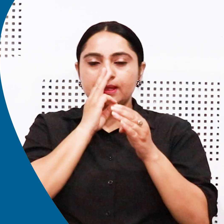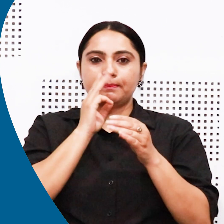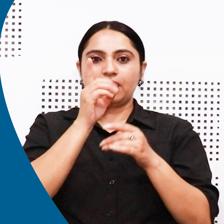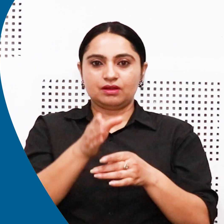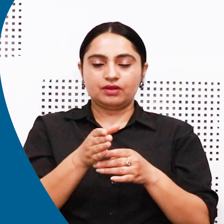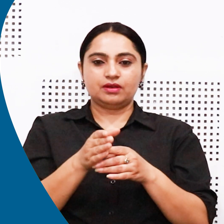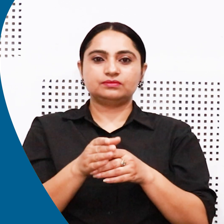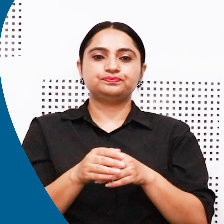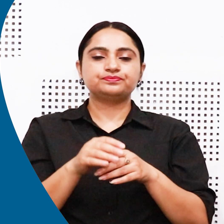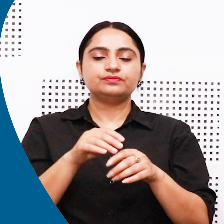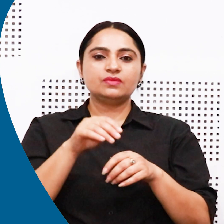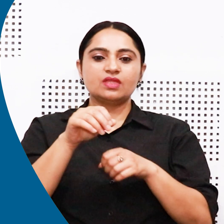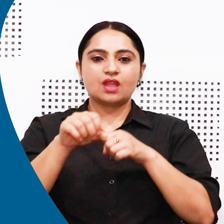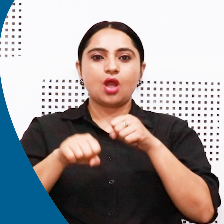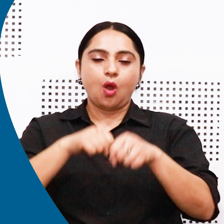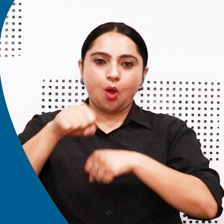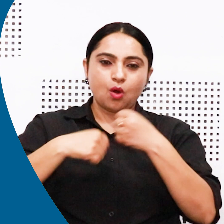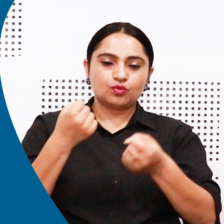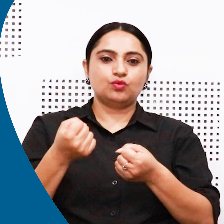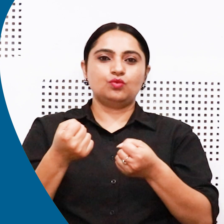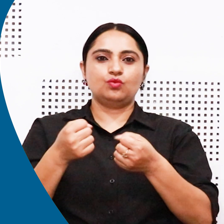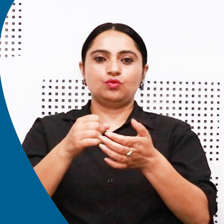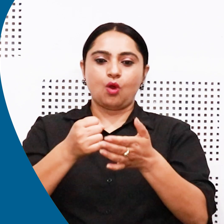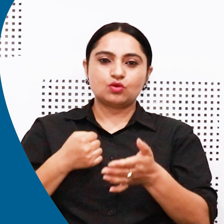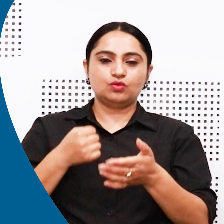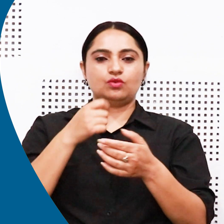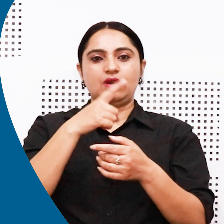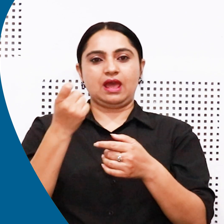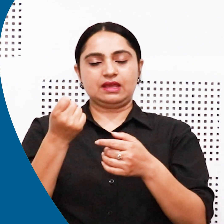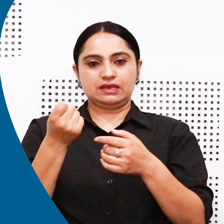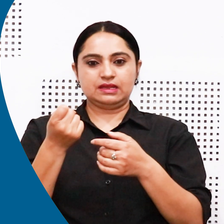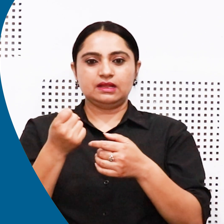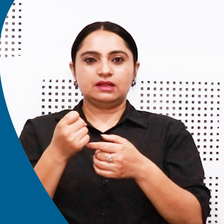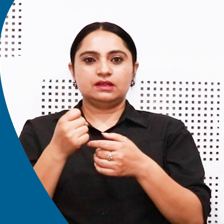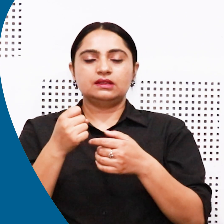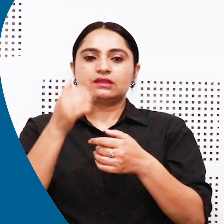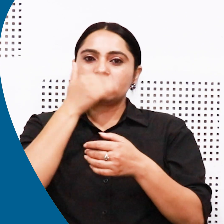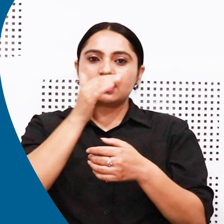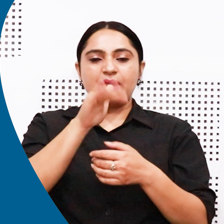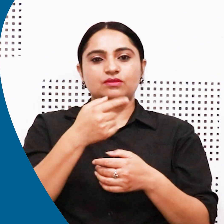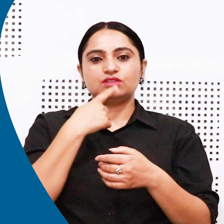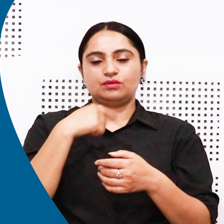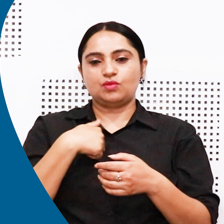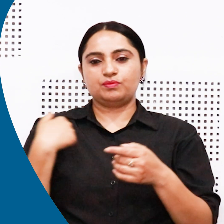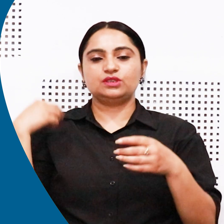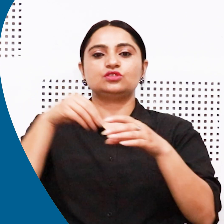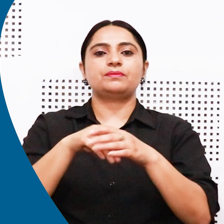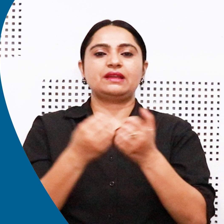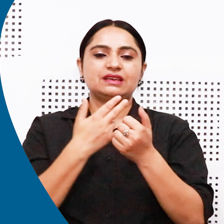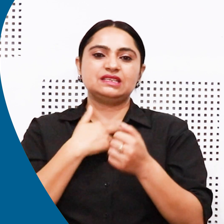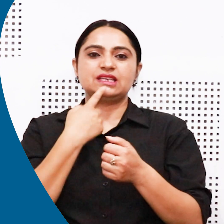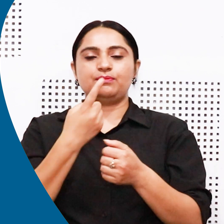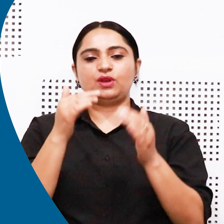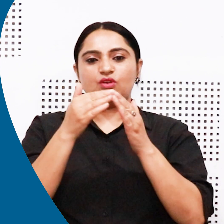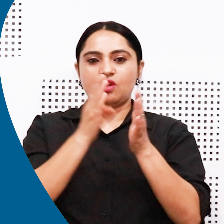अब अटोको लागि, महिला स्वरोजगारको लागि तालिम छ अरे, मलाई पनि सहभागी गराइदिनु भनेर भन्यौँ। अनि हुन्छ भन्नुभयो। अनि घरबाट